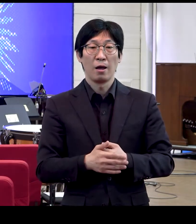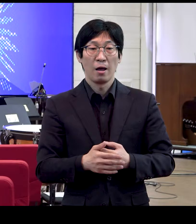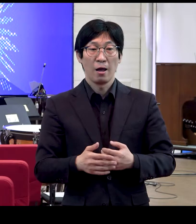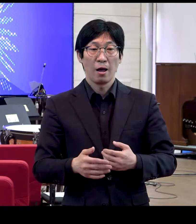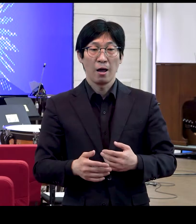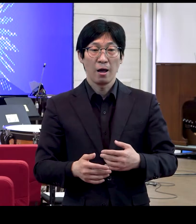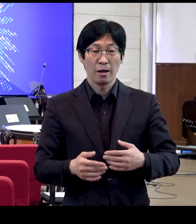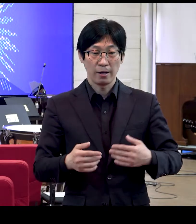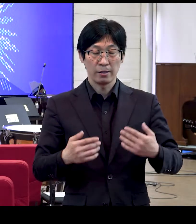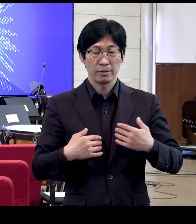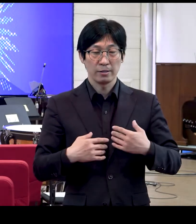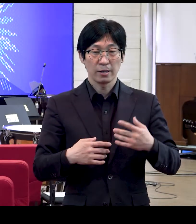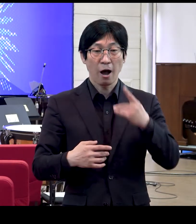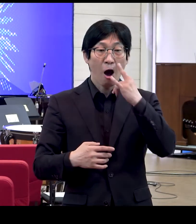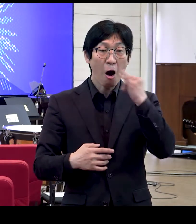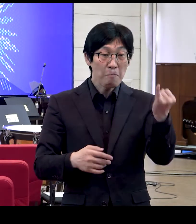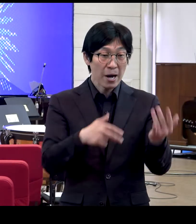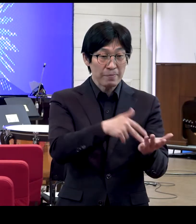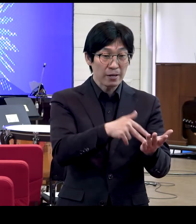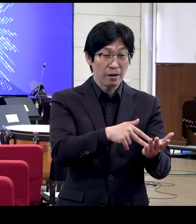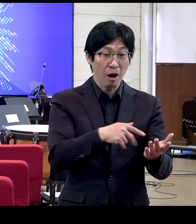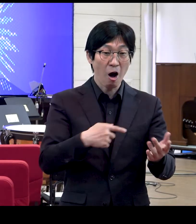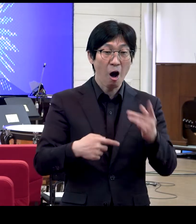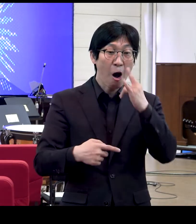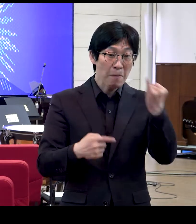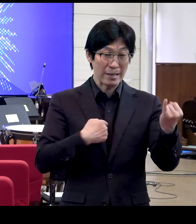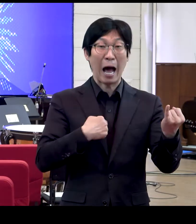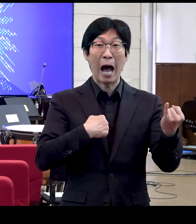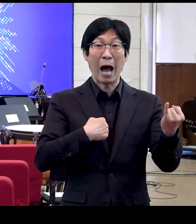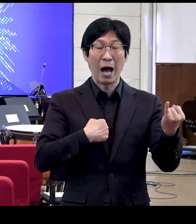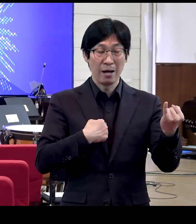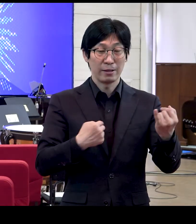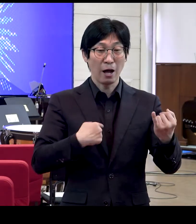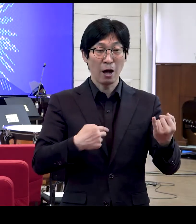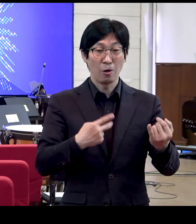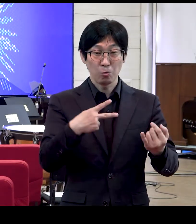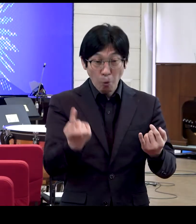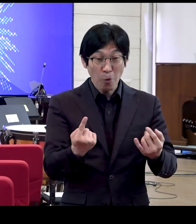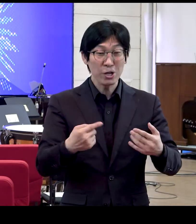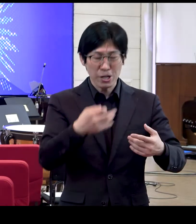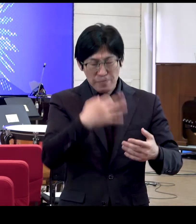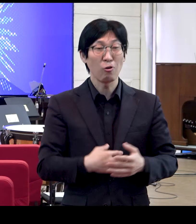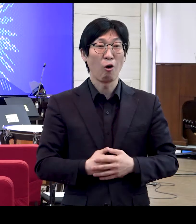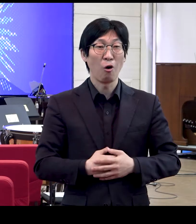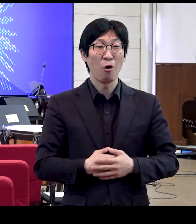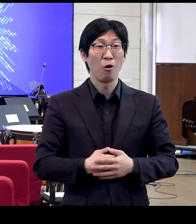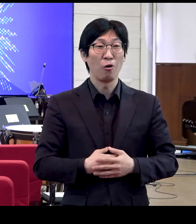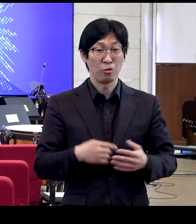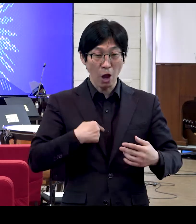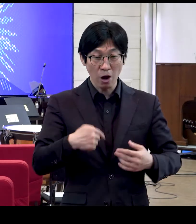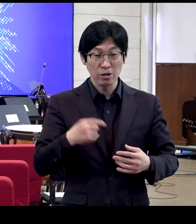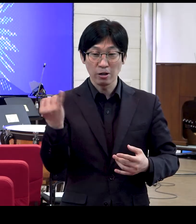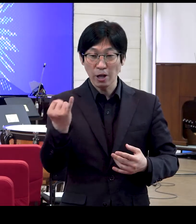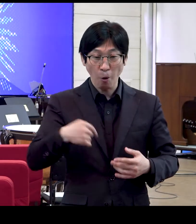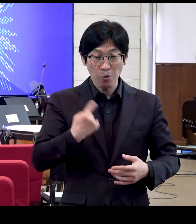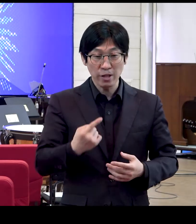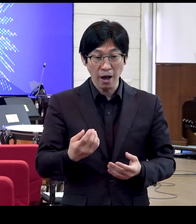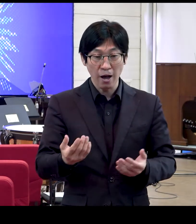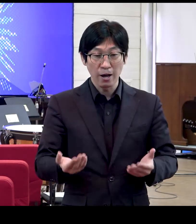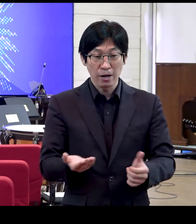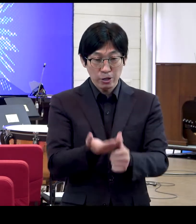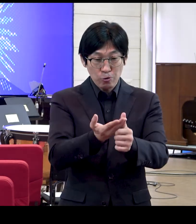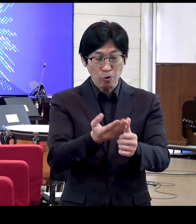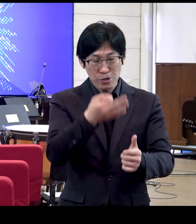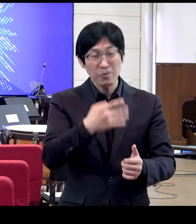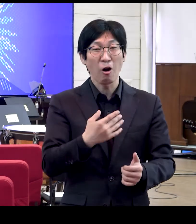자기거든요. 자기의 몸도 힘들고 마음도 힘들고 하지만 그러나 그 자녀를 지키기 위해서 정말 애를 쓰고 있는